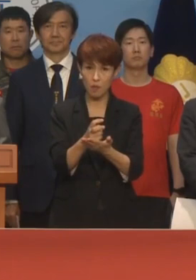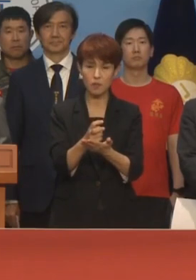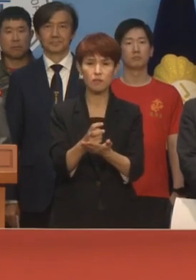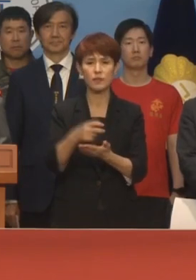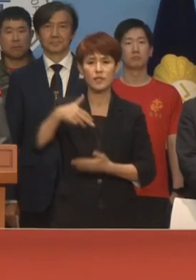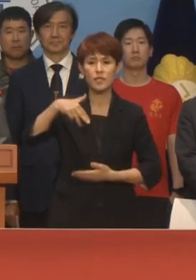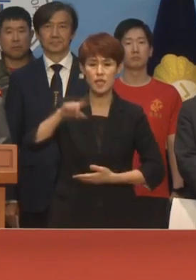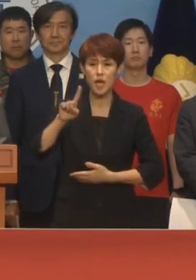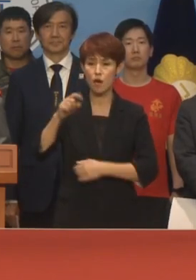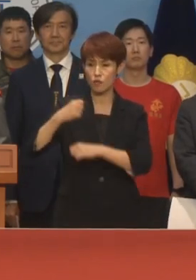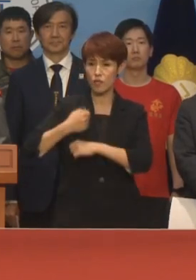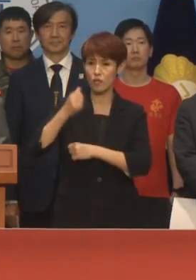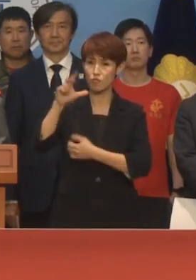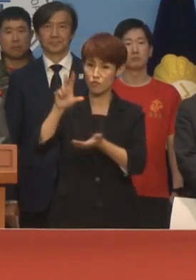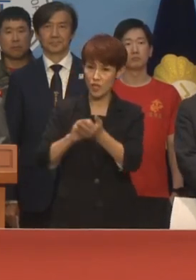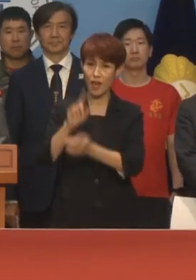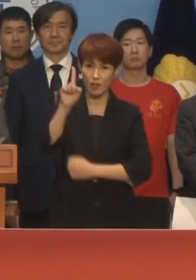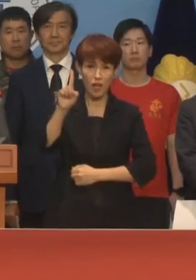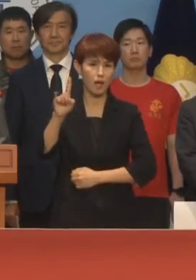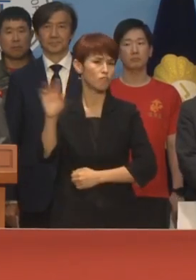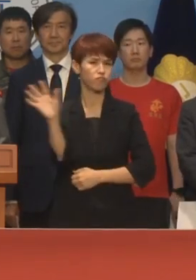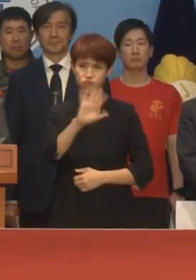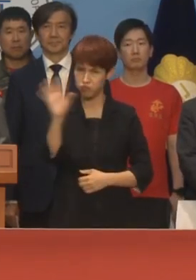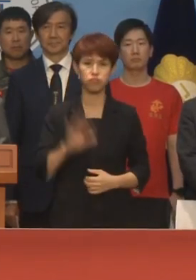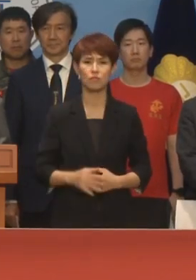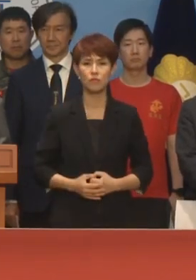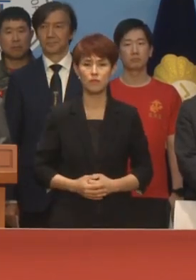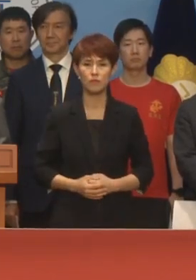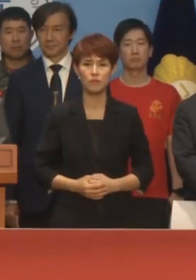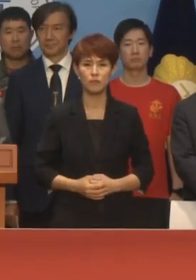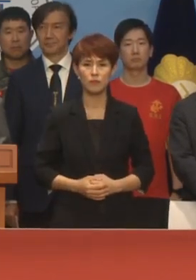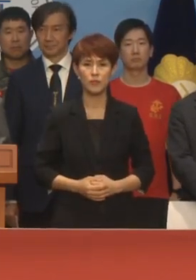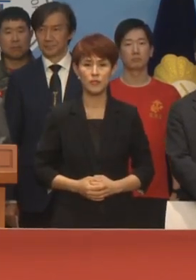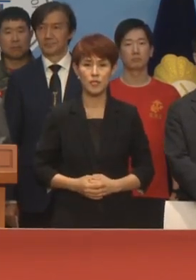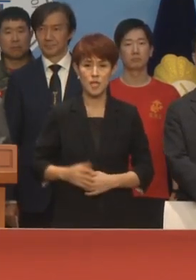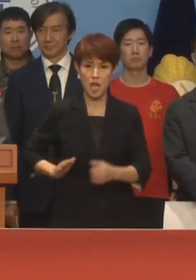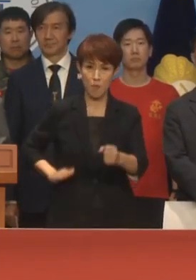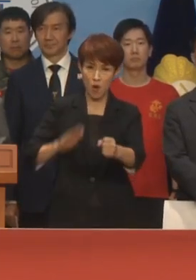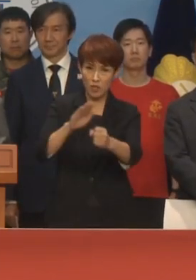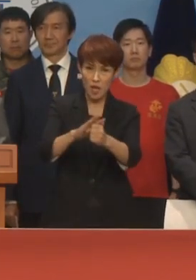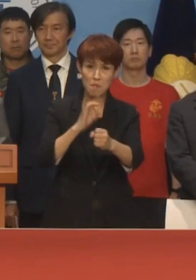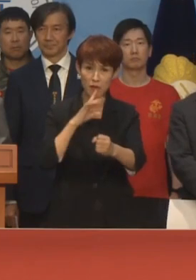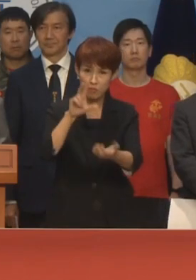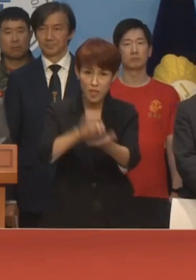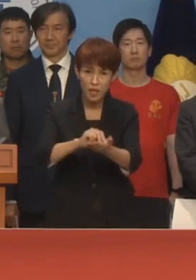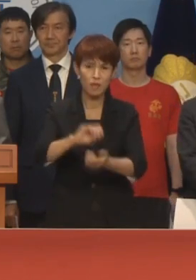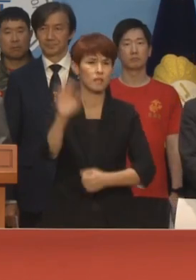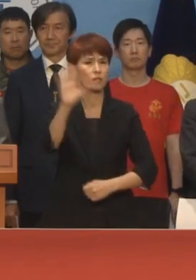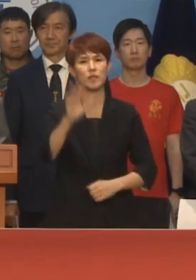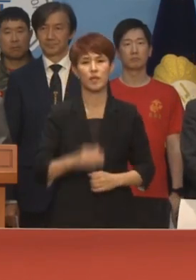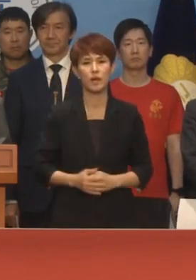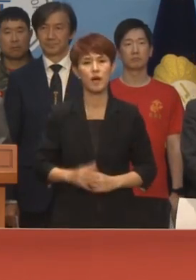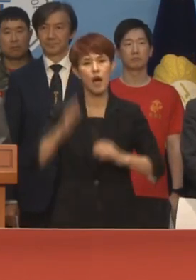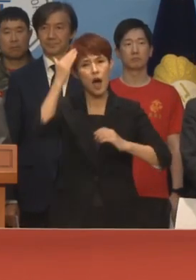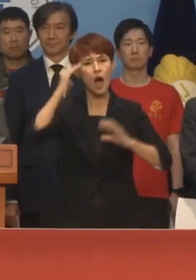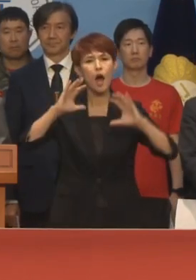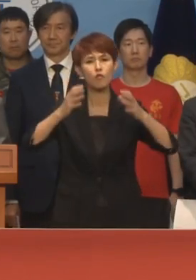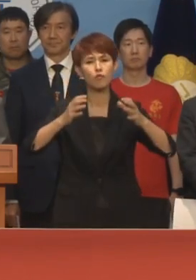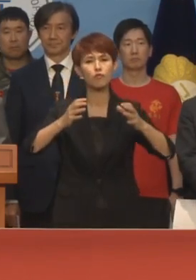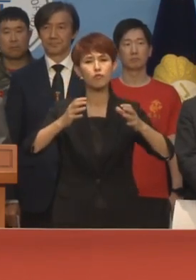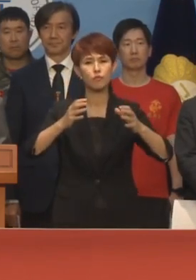최수건 상병 한 사람의 문제가 아닙니다. 해병대만의 문제가 아닙니다. 대한민국